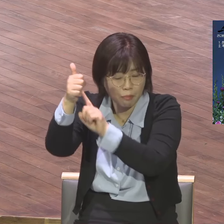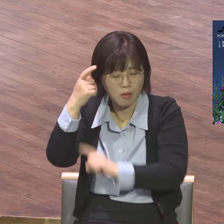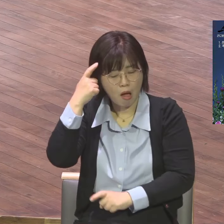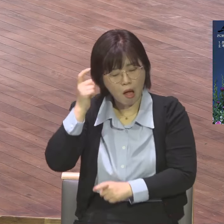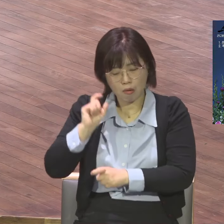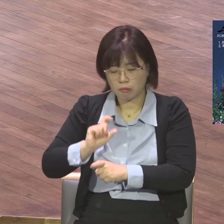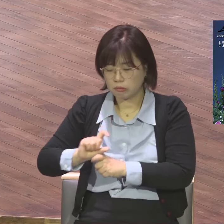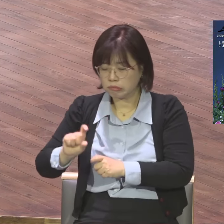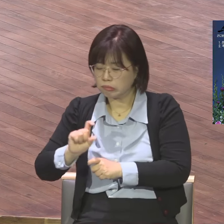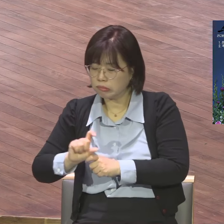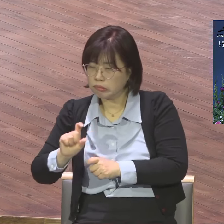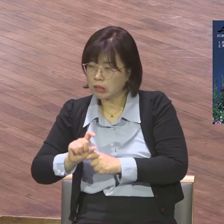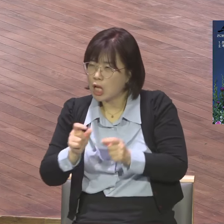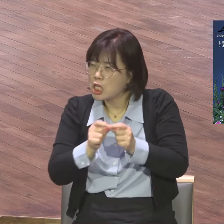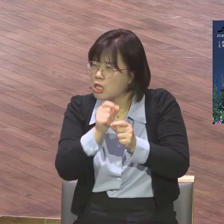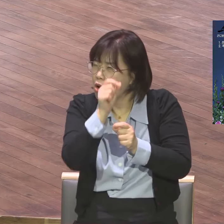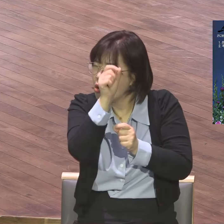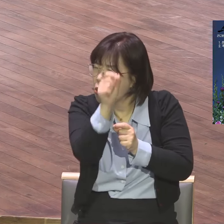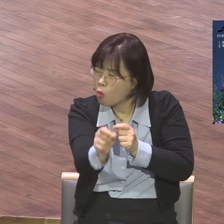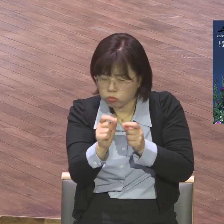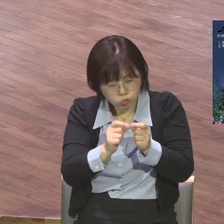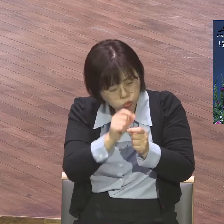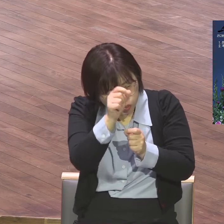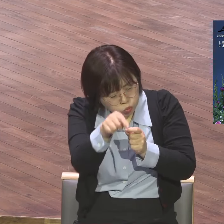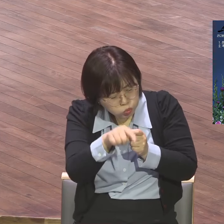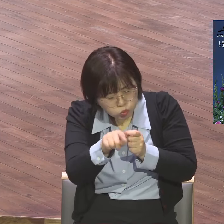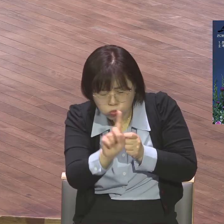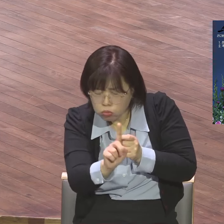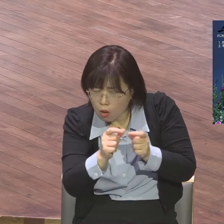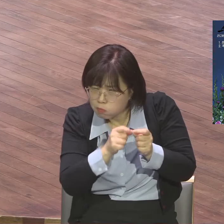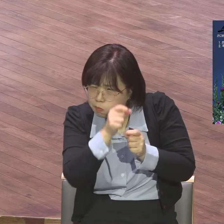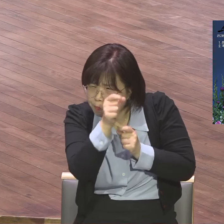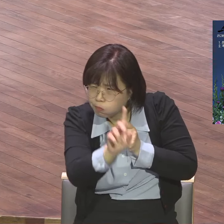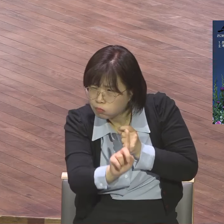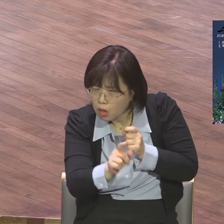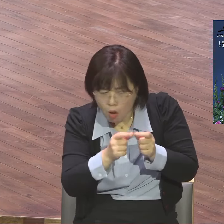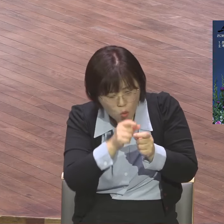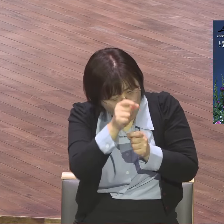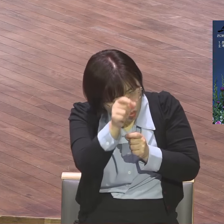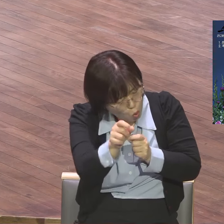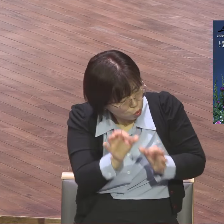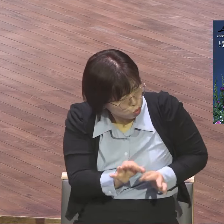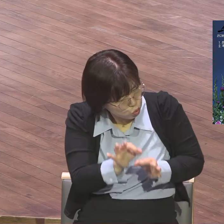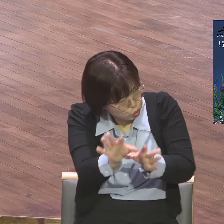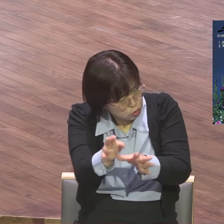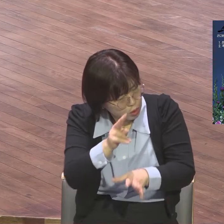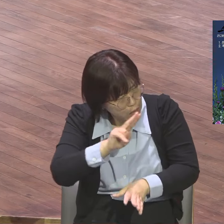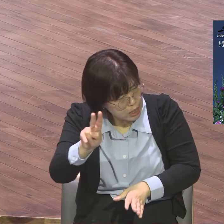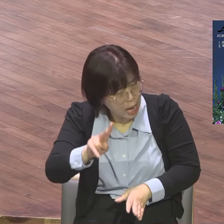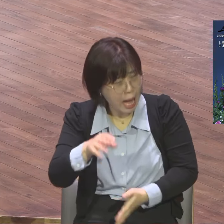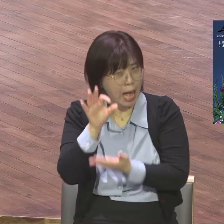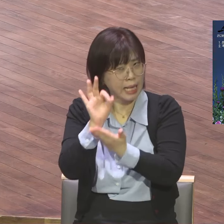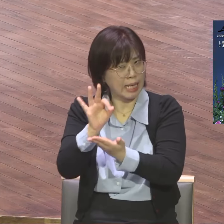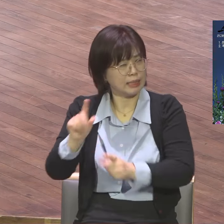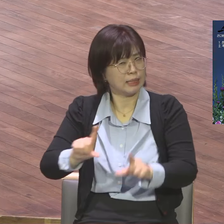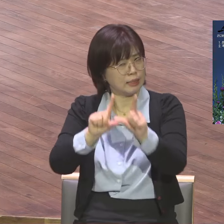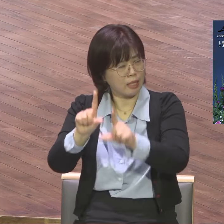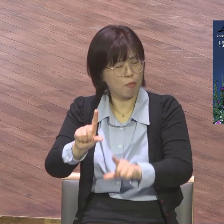깊이 생각을 묵상을 그렇게 하게 됐어. 영원한 것에 투자를 해야 가치 있는 삶을 살 것이